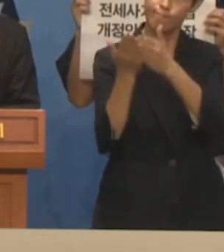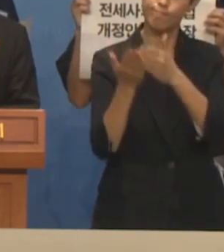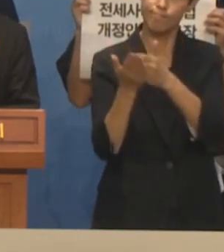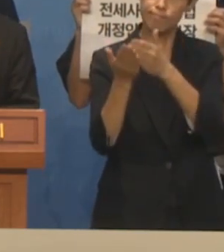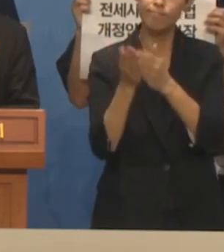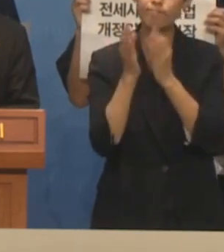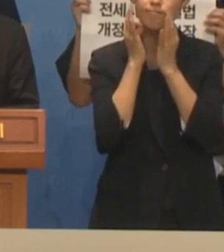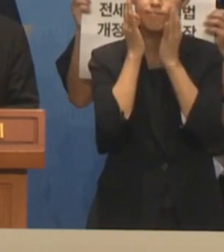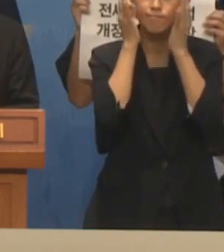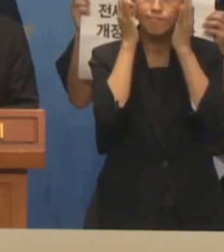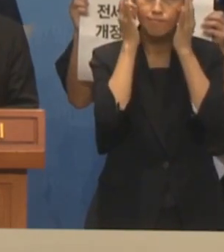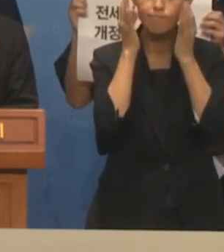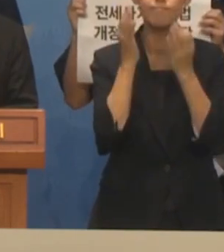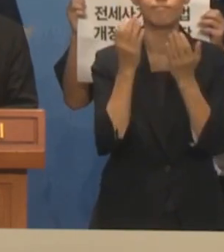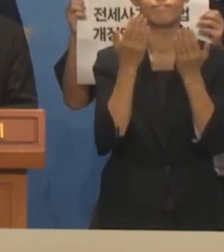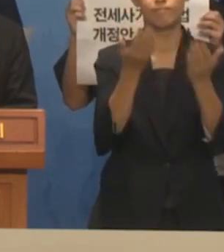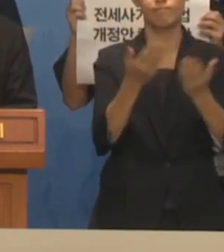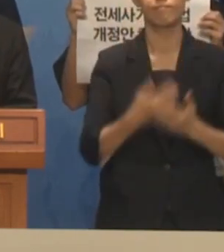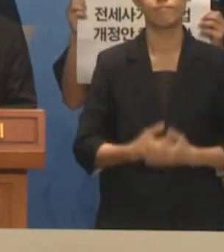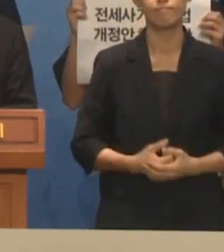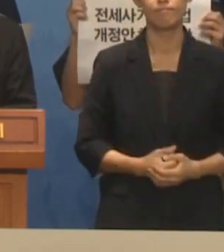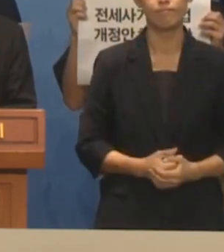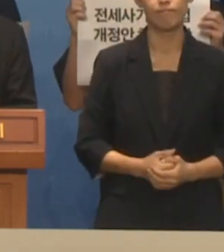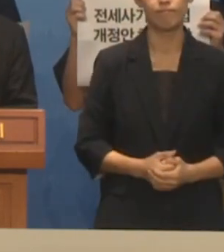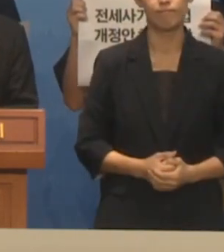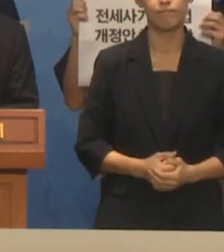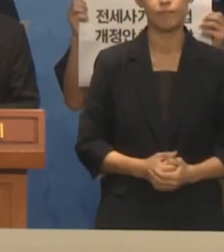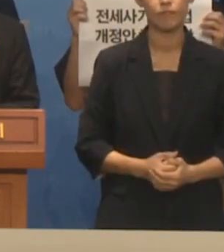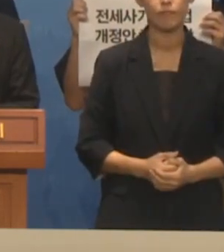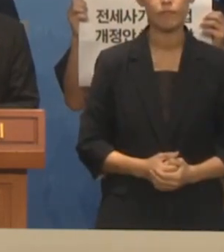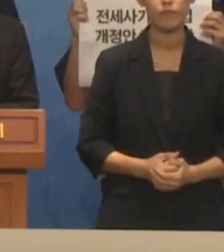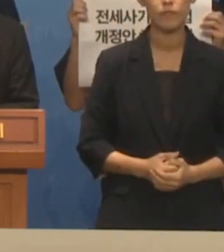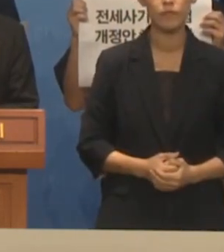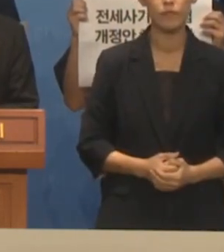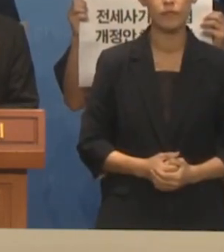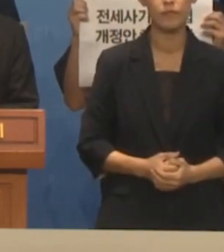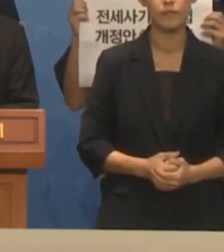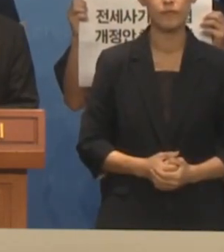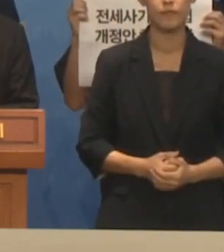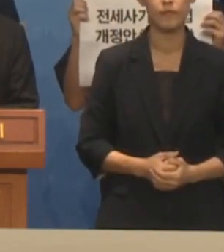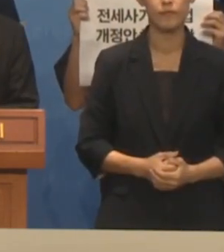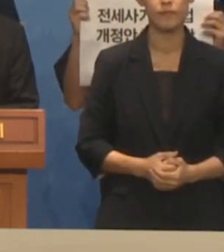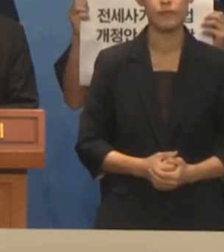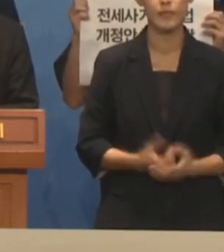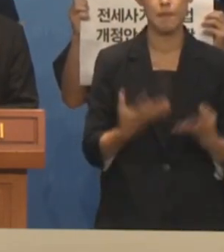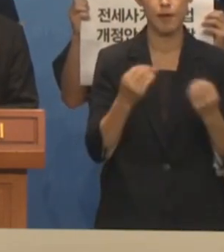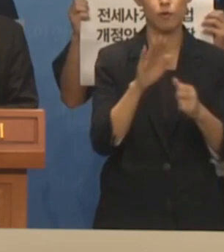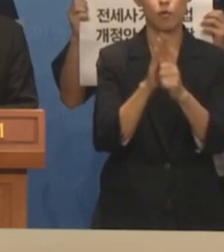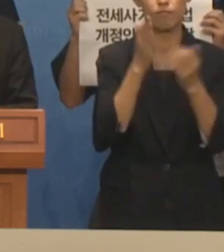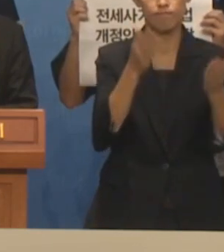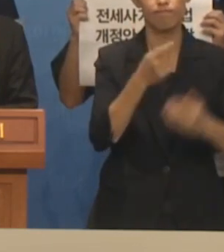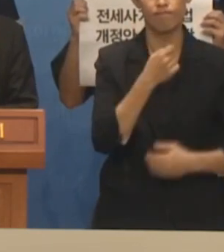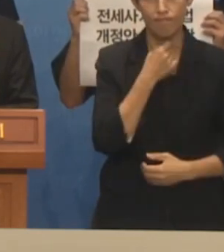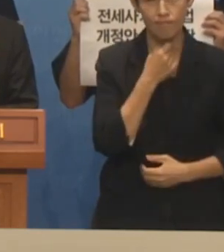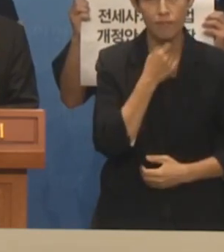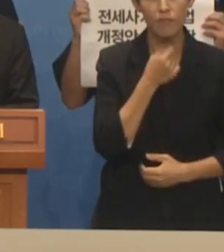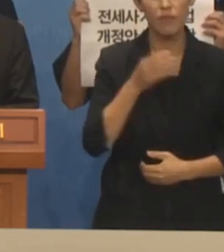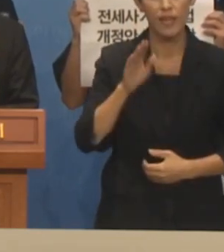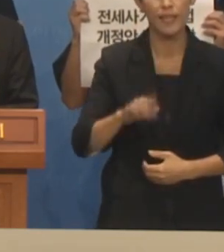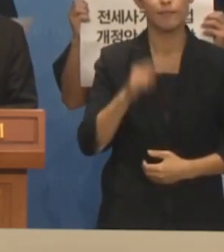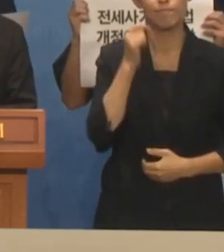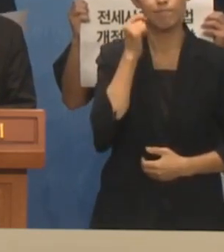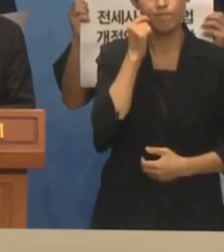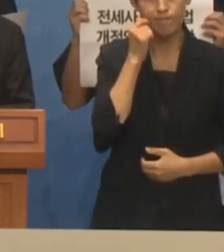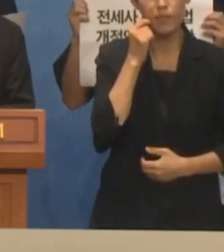나가겠다는 말씀도 이 자리를 빌어서 다시 한번 드리도록 하겠습니다. 좀 더 많은 도움을 드려야 되는데 저희들이 그렇지 못한 점